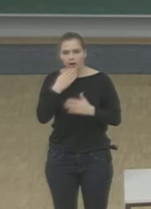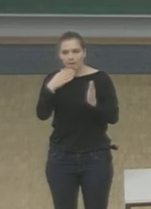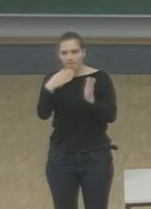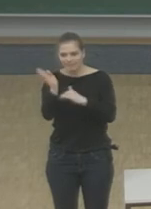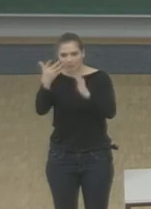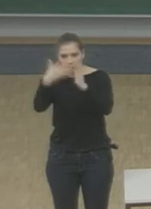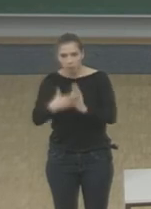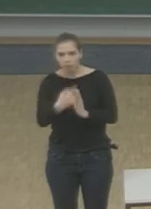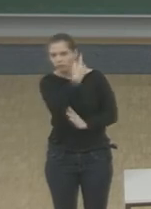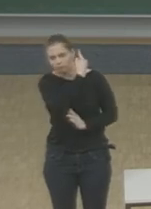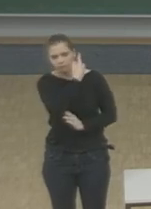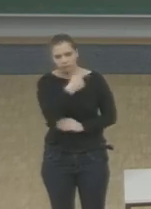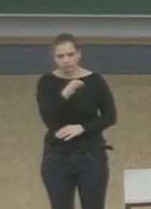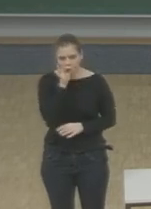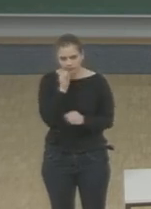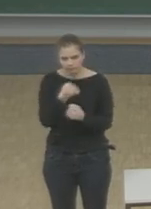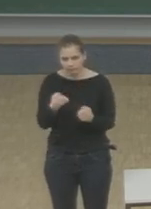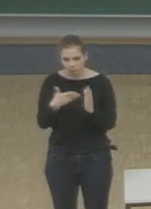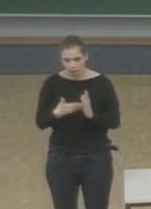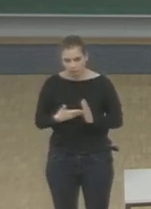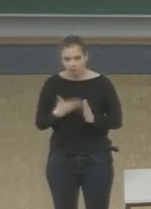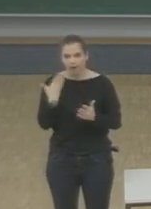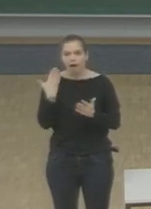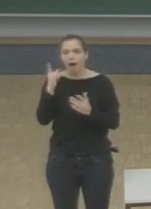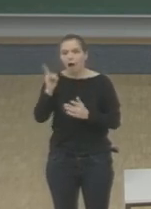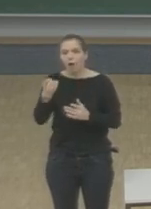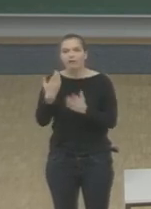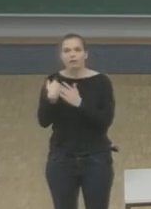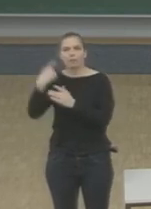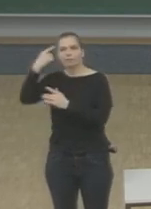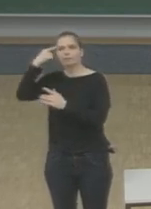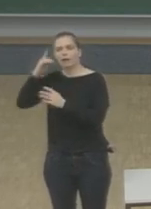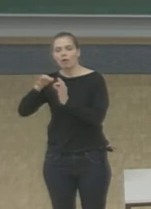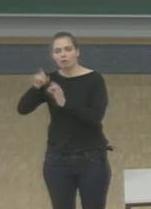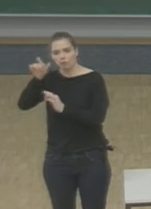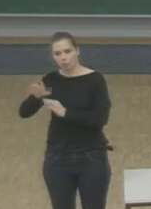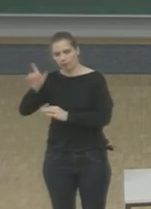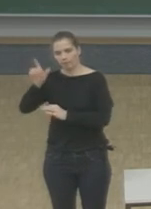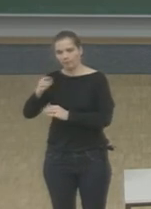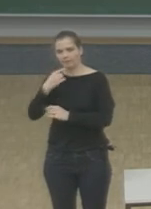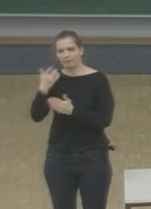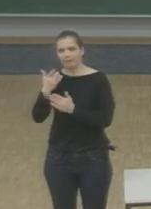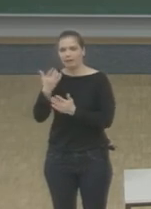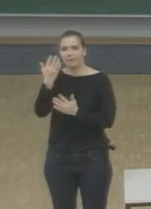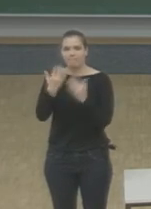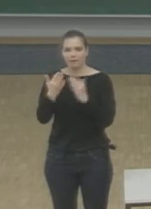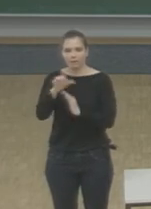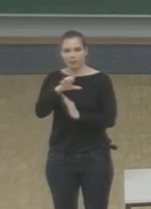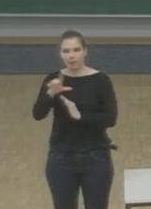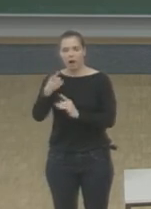PISA überprüft werden. Erneut mit Lutz Führer, auch Mathematical Literacy ist eine regulative